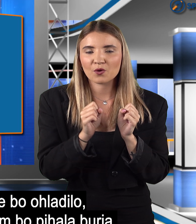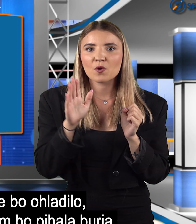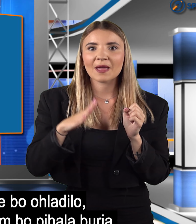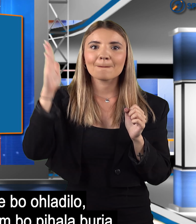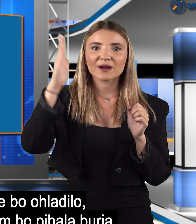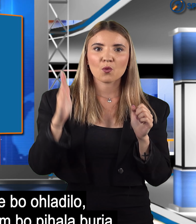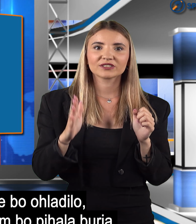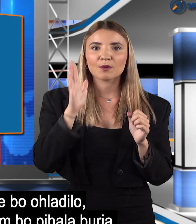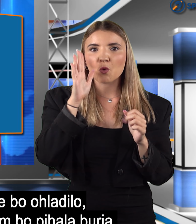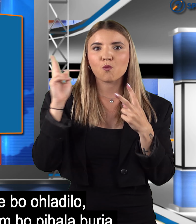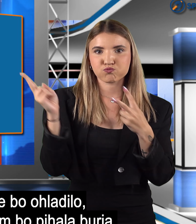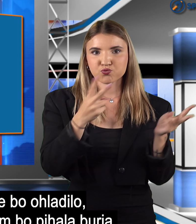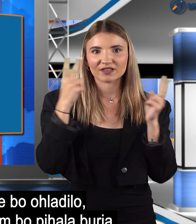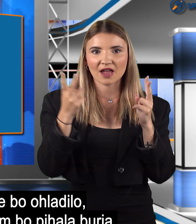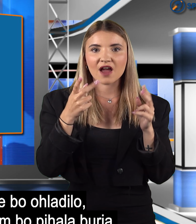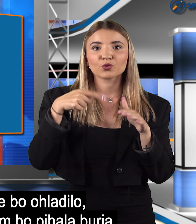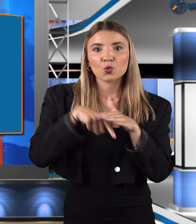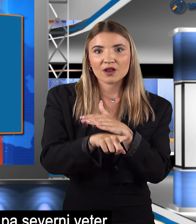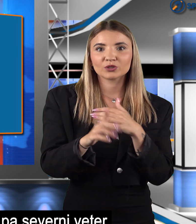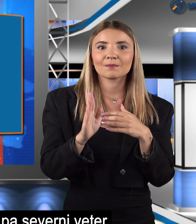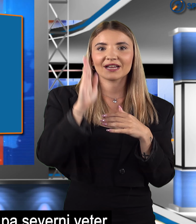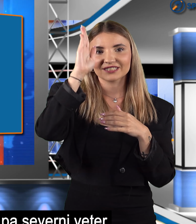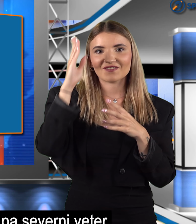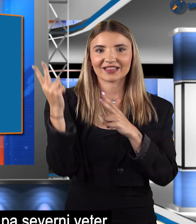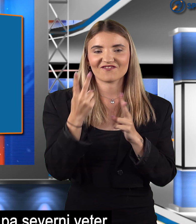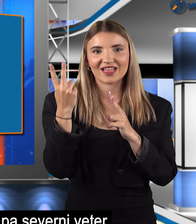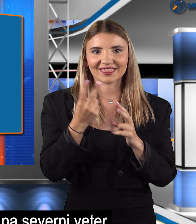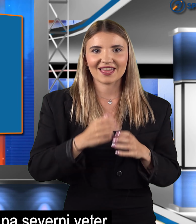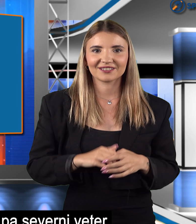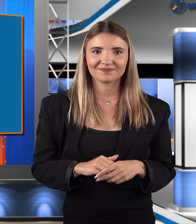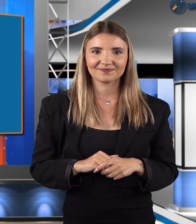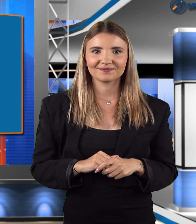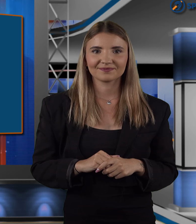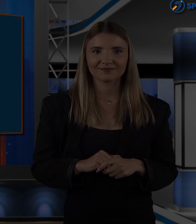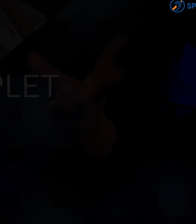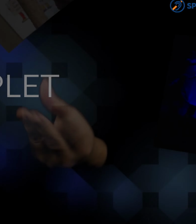Na Primorskem bo pihala burja, v notranjosti pa severni veter.